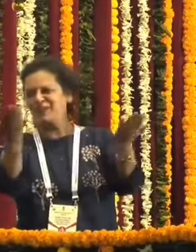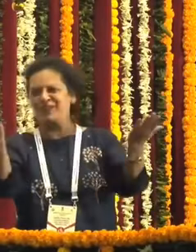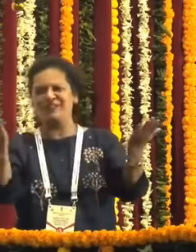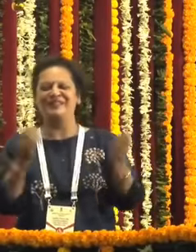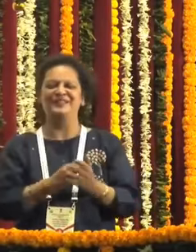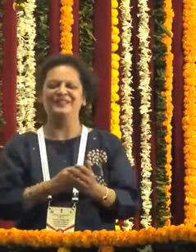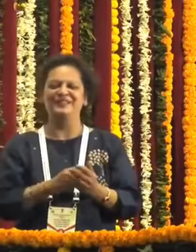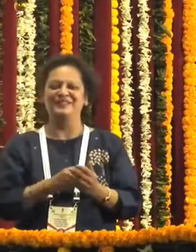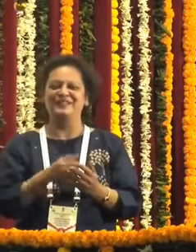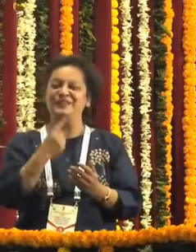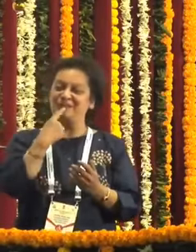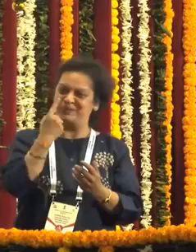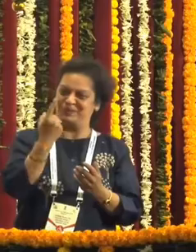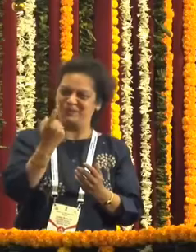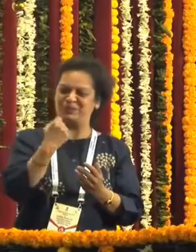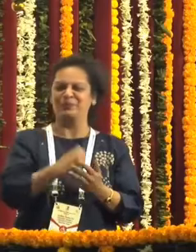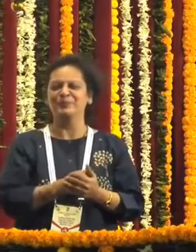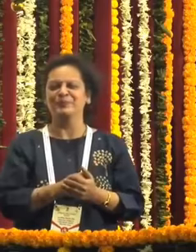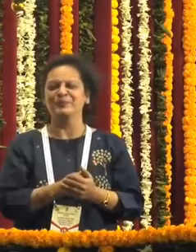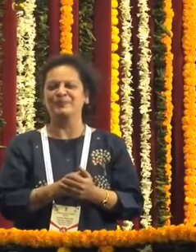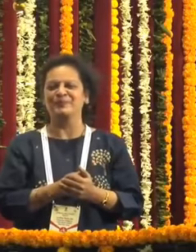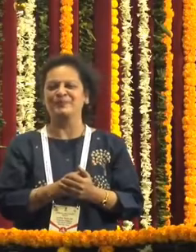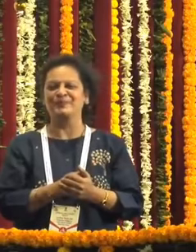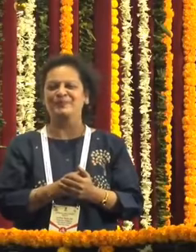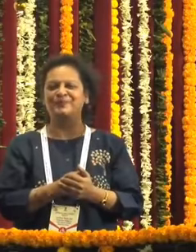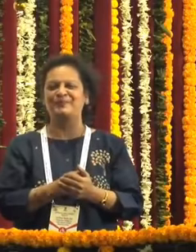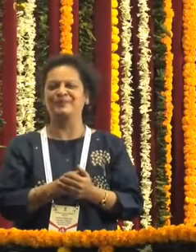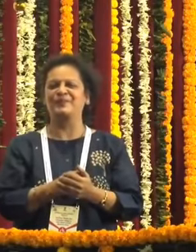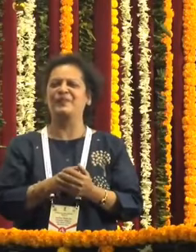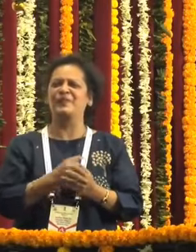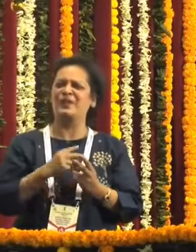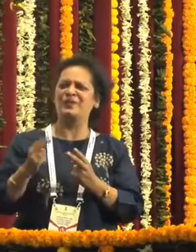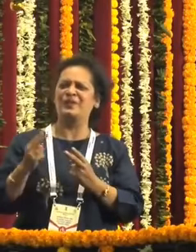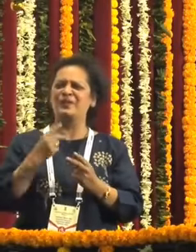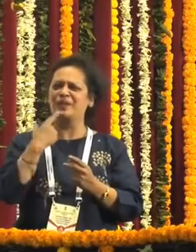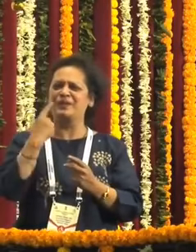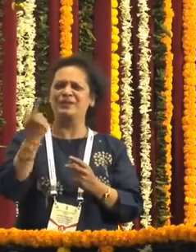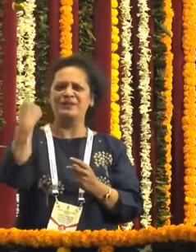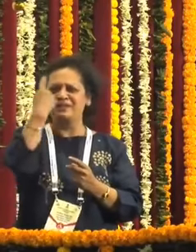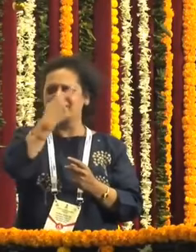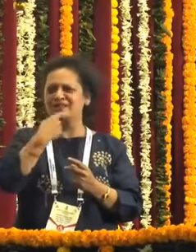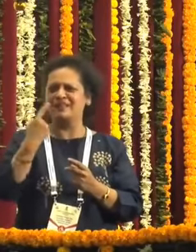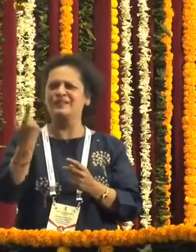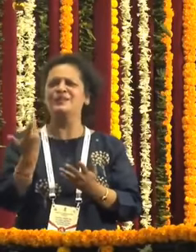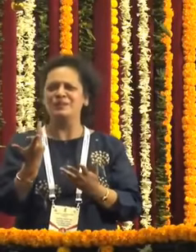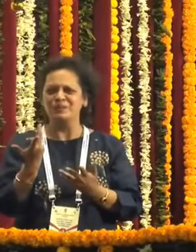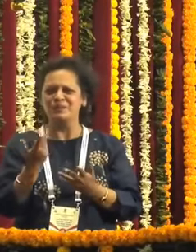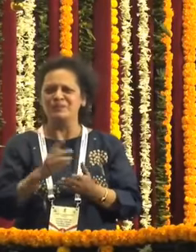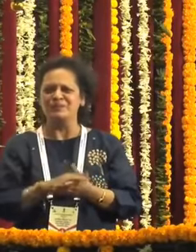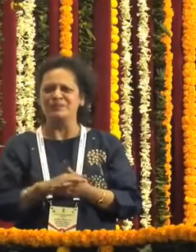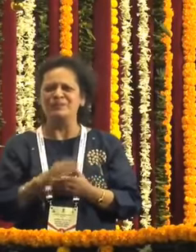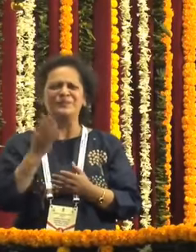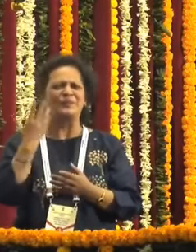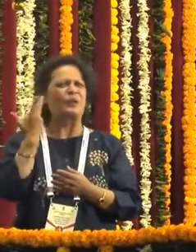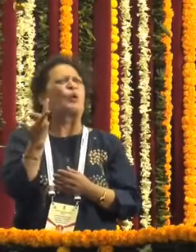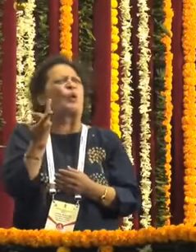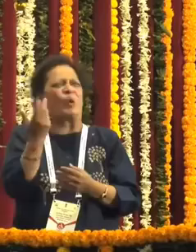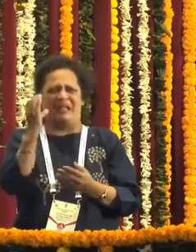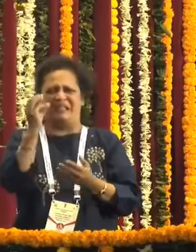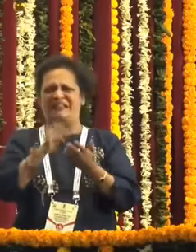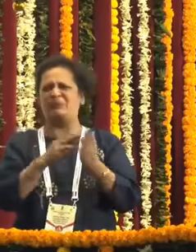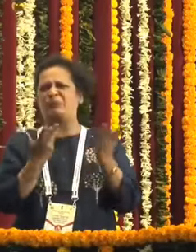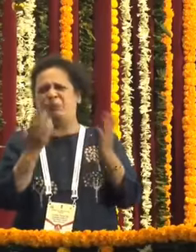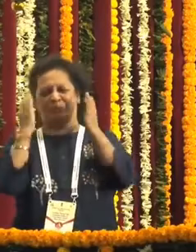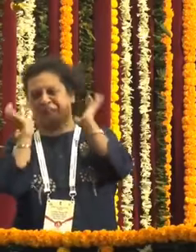काही सांगून जातो। आणि म्हणूनच बरंच काही सांगून जातो नाही तर कुणाला पडली आहे कोण मुख्यमंत्री आला